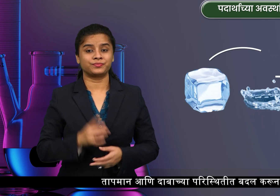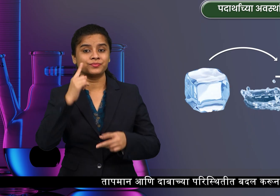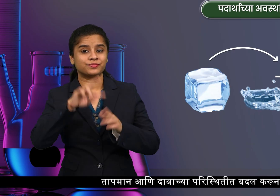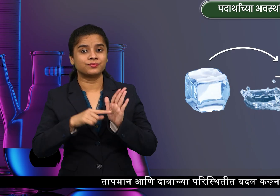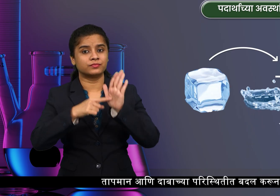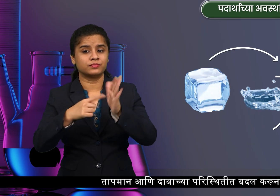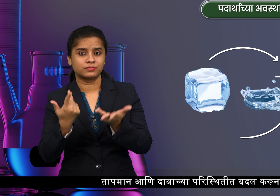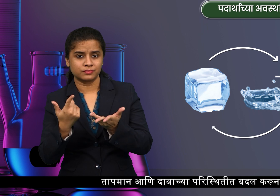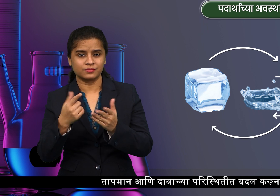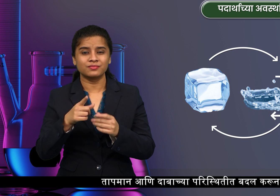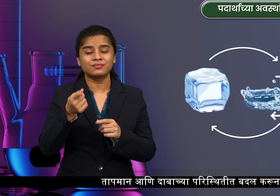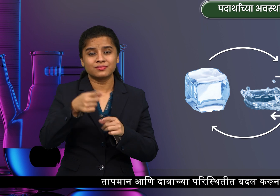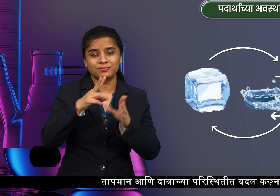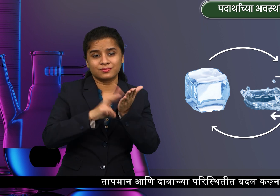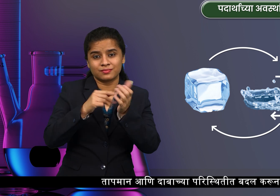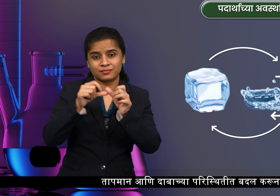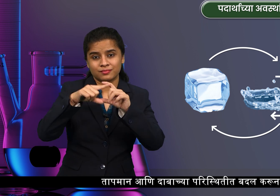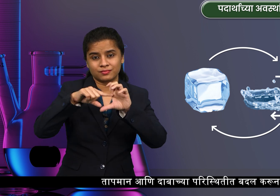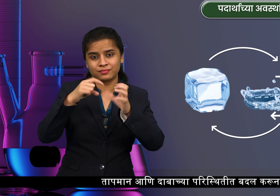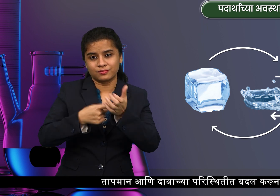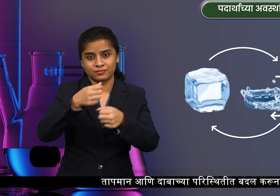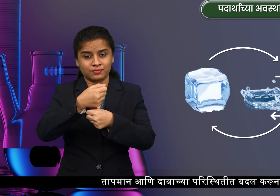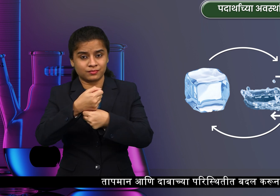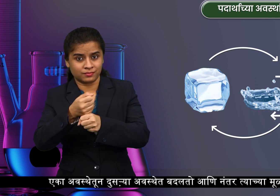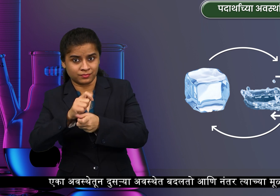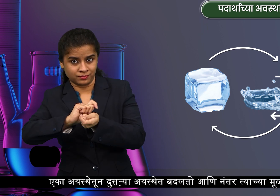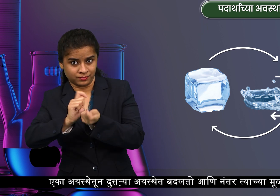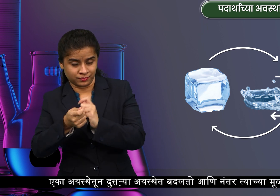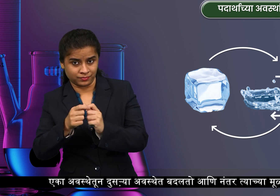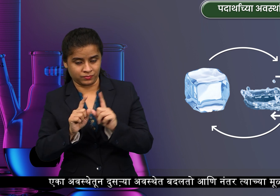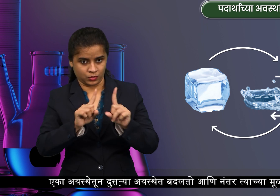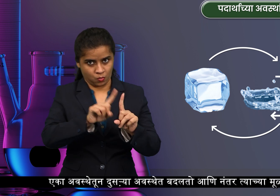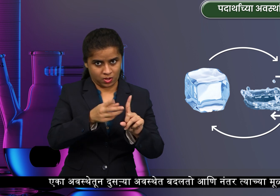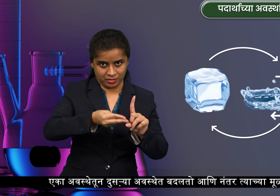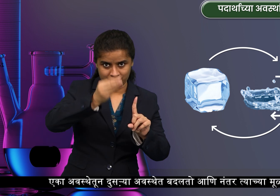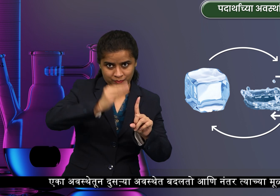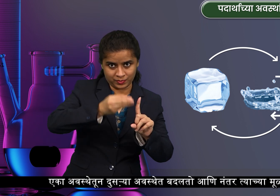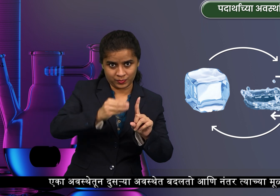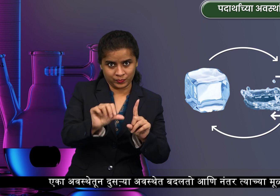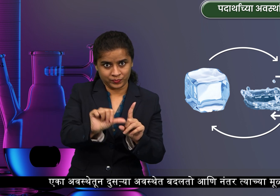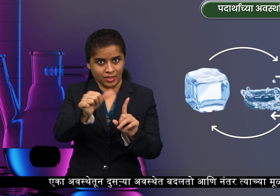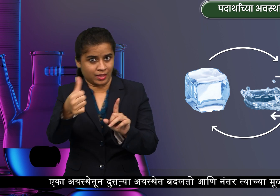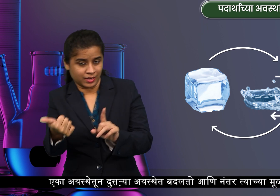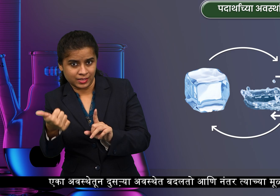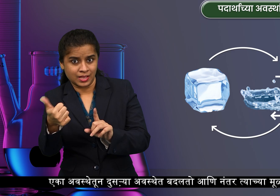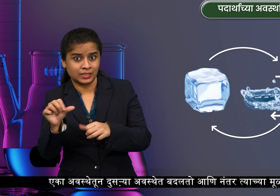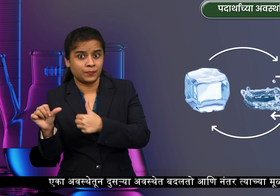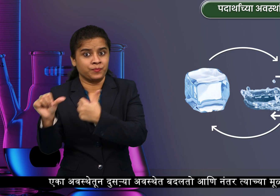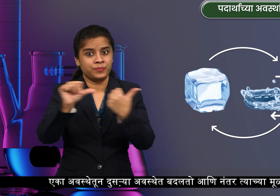तापमान आणि दाबाच्या परिस्थितीत बदल करून पदार्थ एका अवस्थेतून दुसऱ्या अवस्थेत बदलतो आणि नंतर